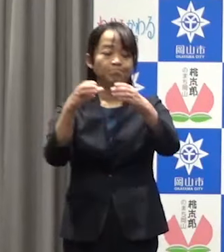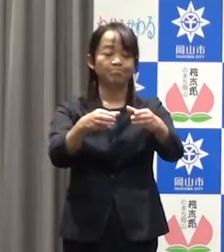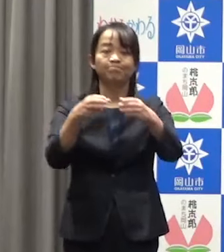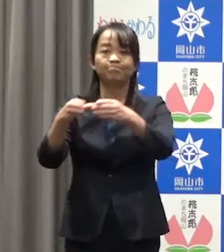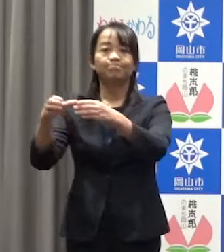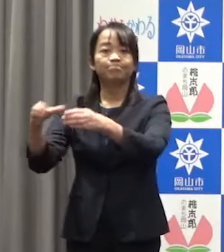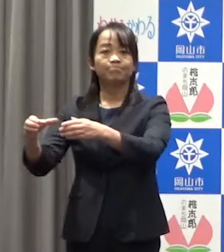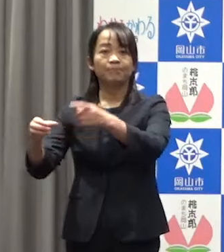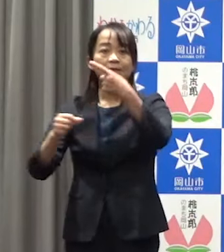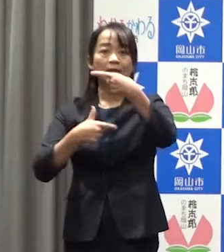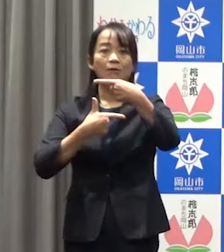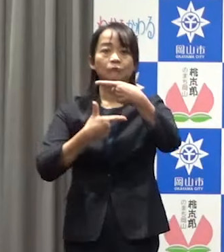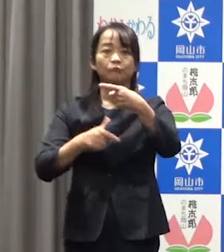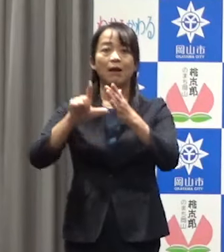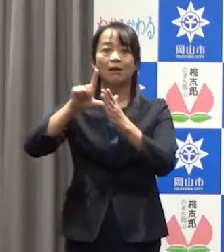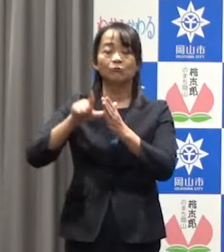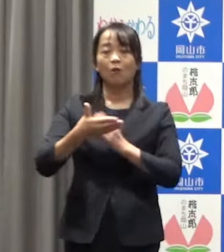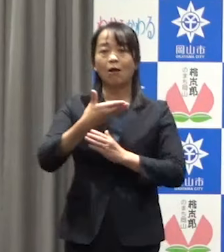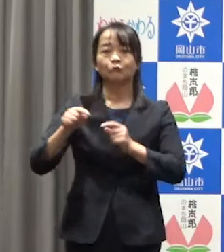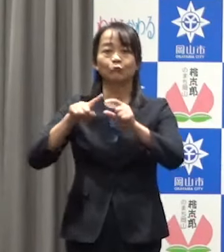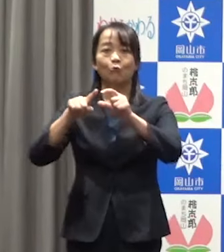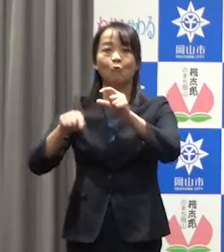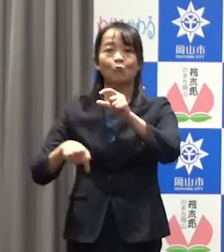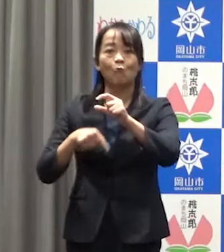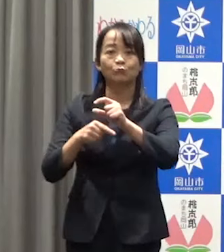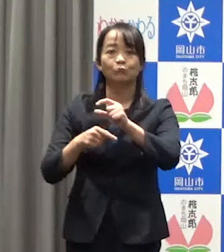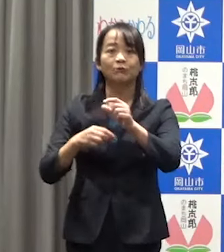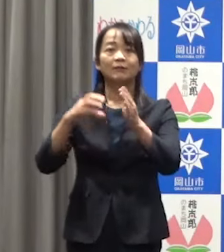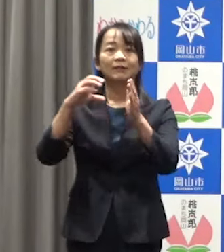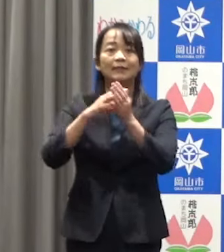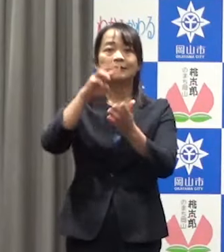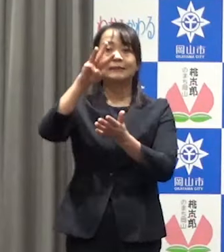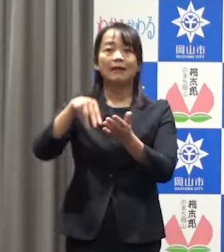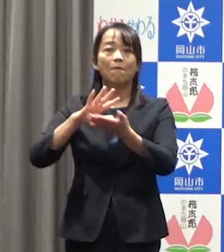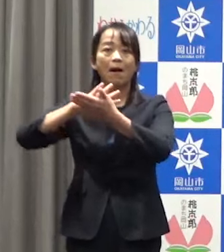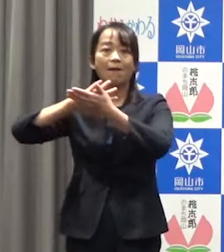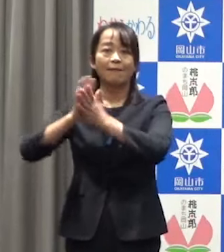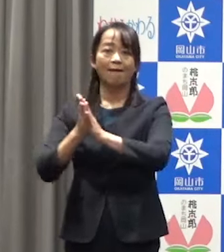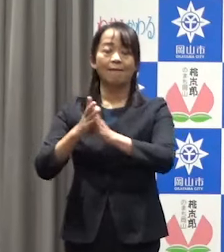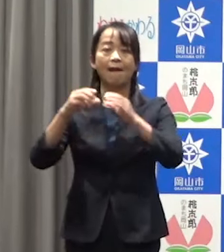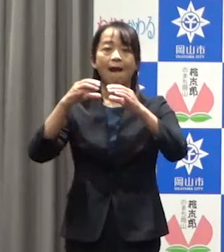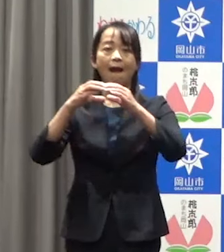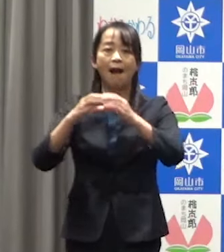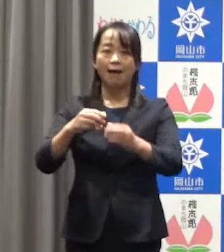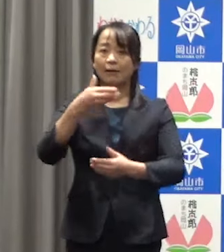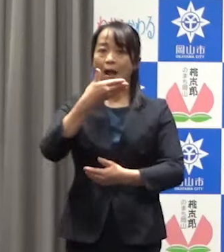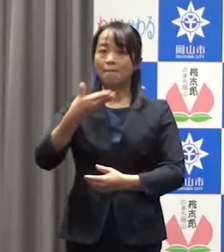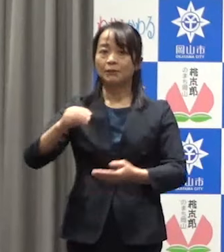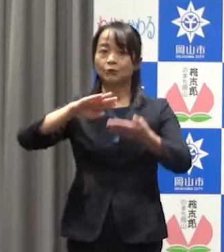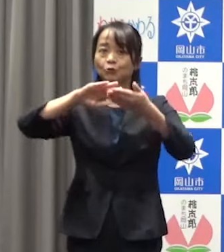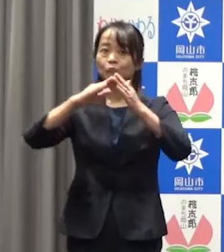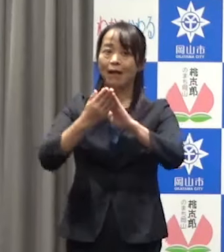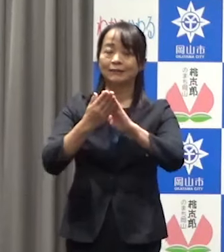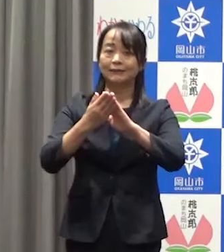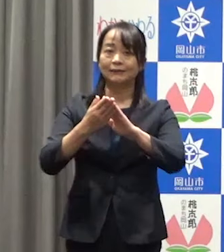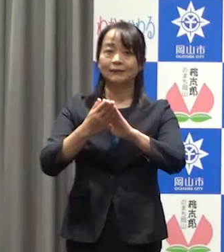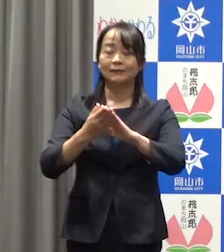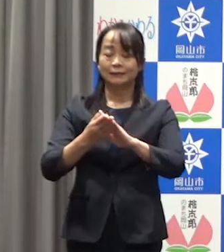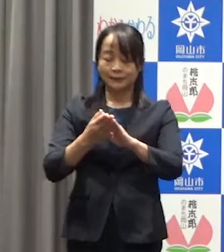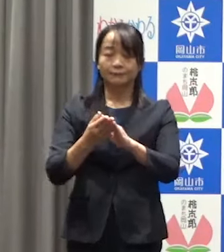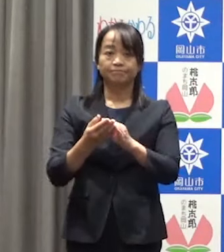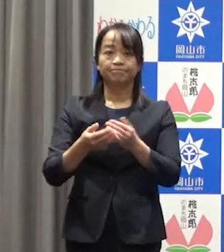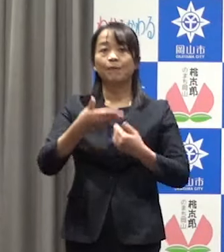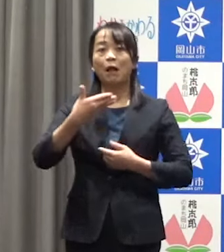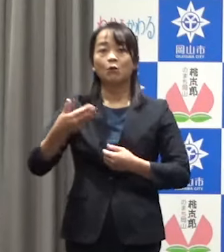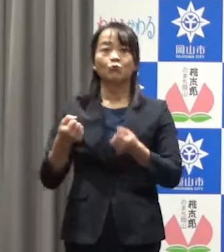日には水道局から石川県の穴水町に救急車1台、支援車